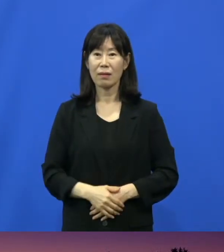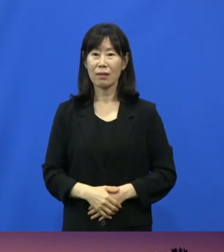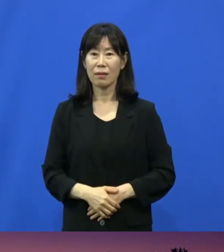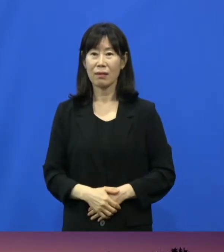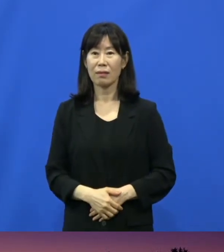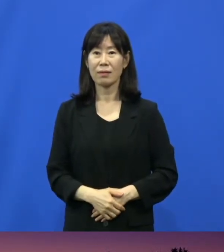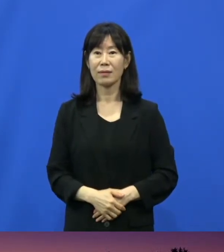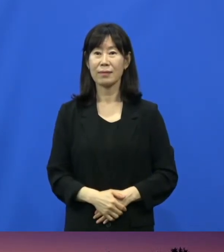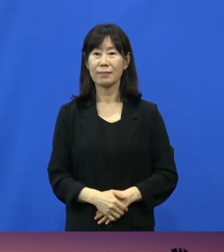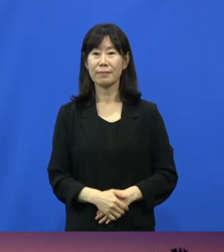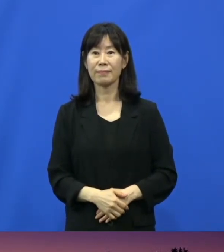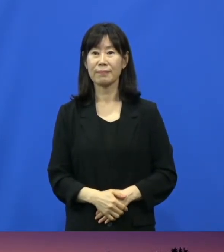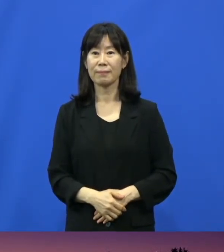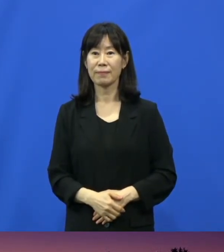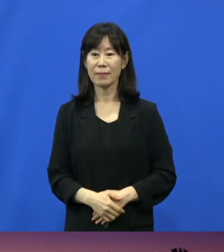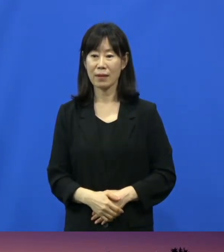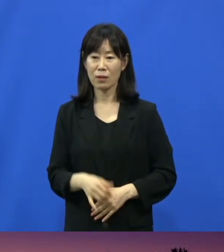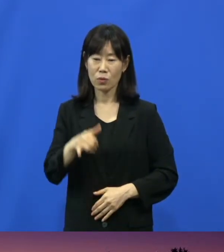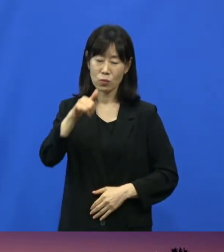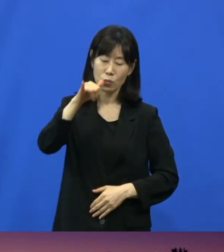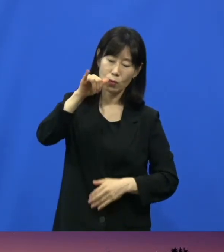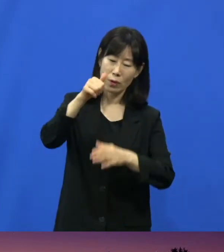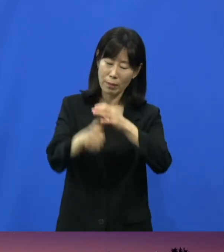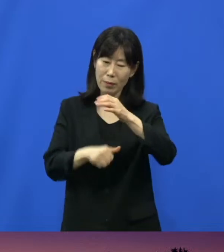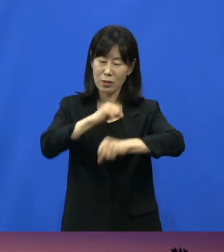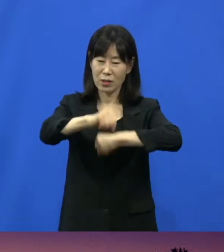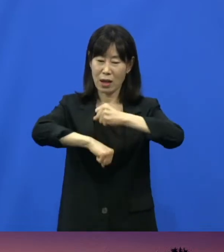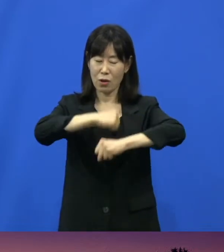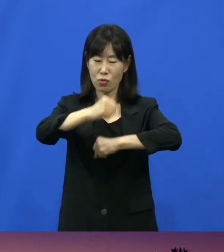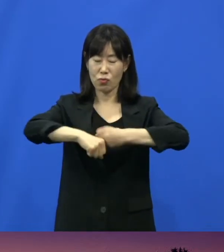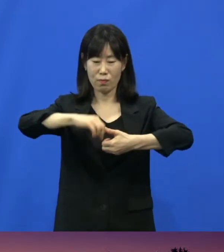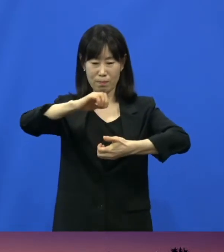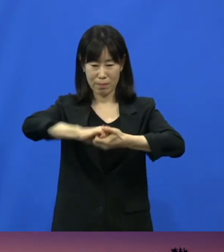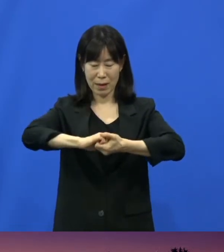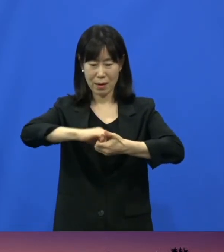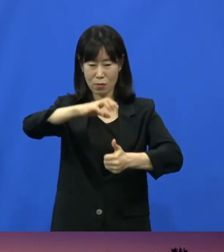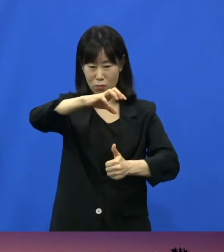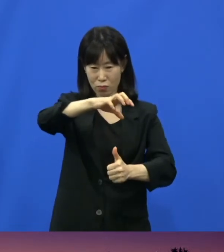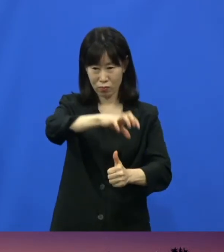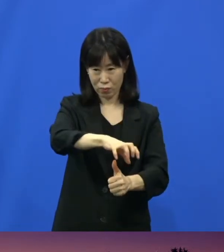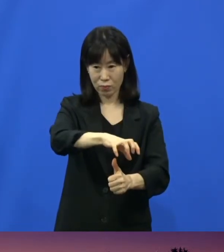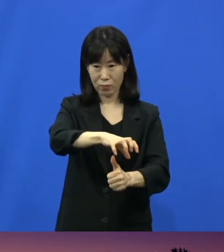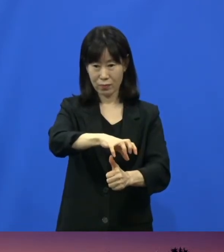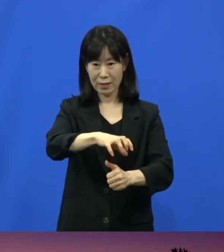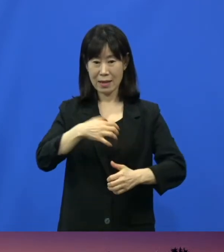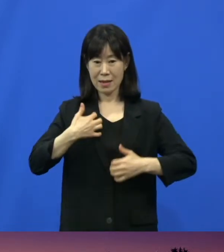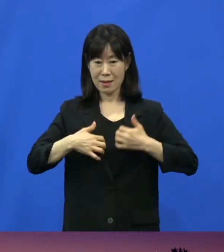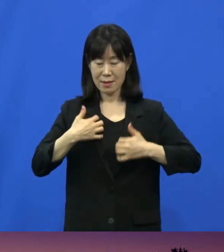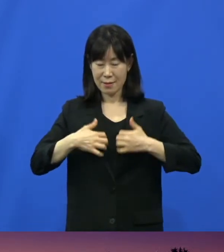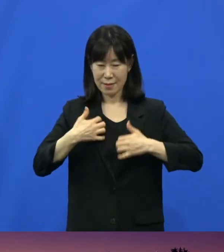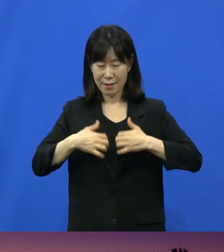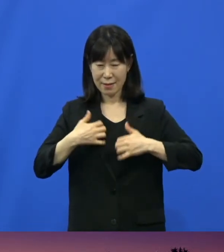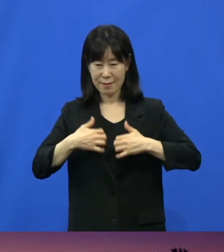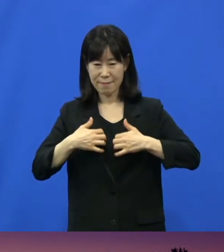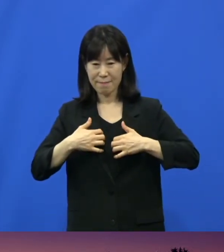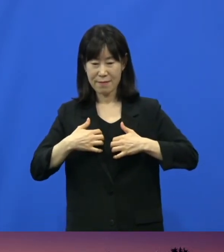되어버려요. 자유를 빼앗아가. 그 이름은 이 쾌감이 무서운 거예요. 재미. 뭐 게임이든 뭐든